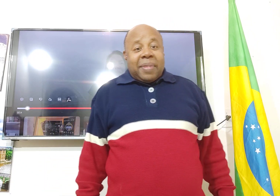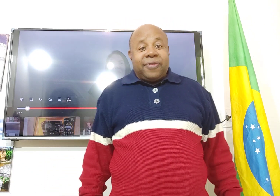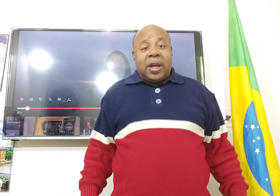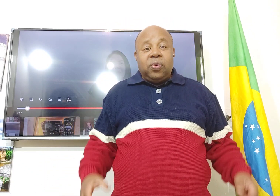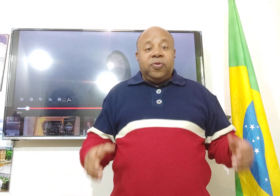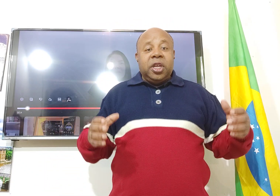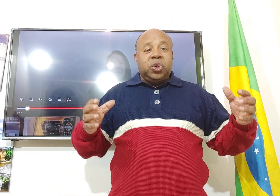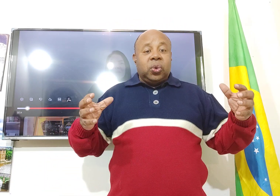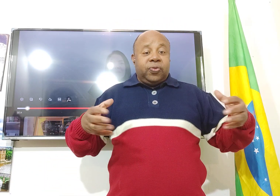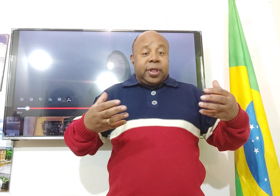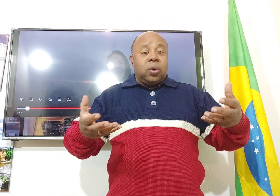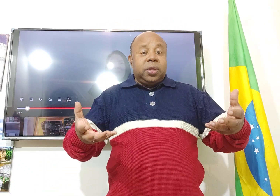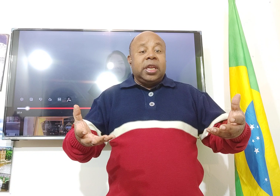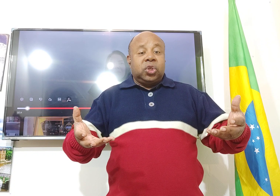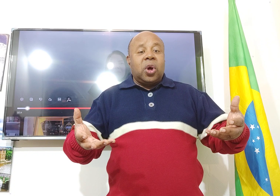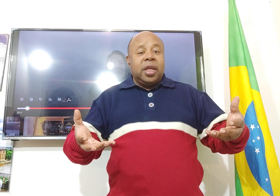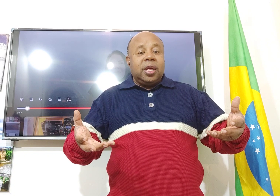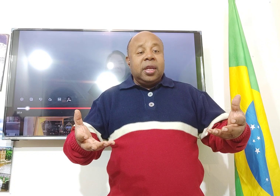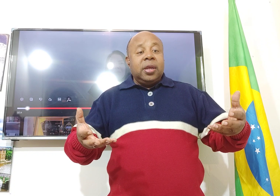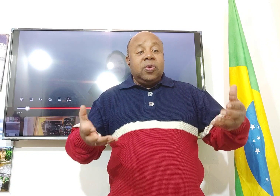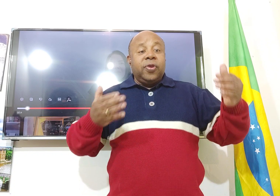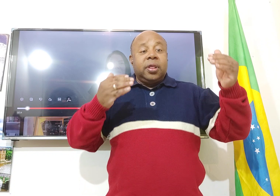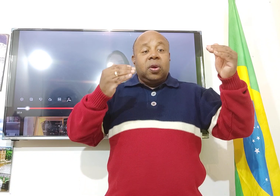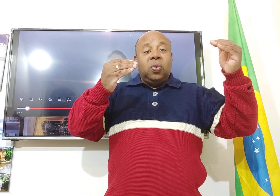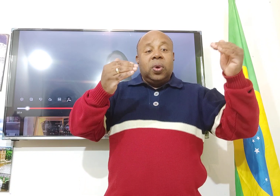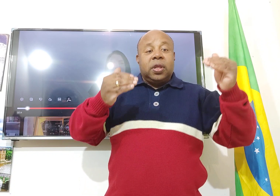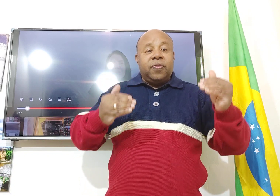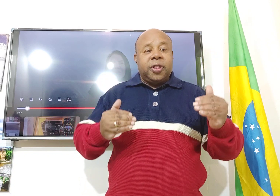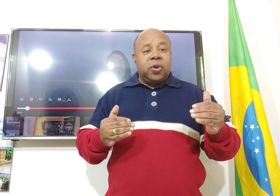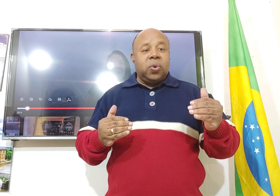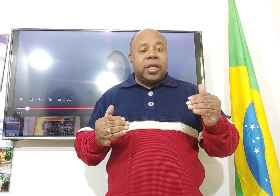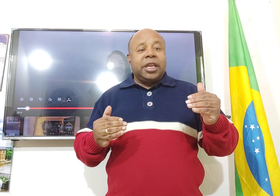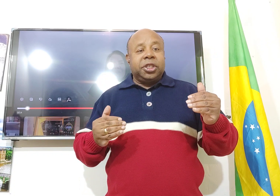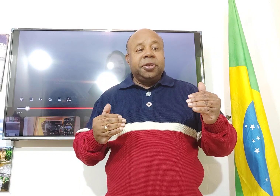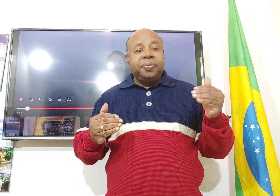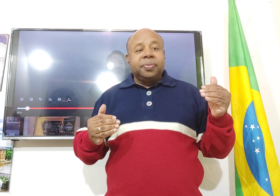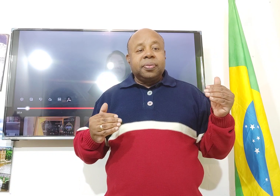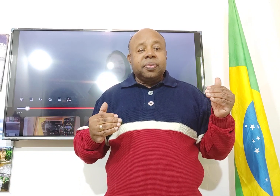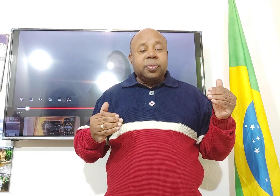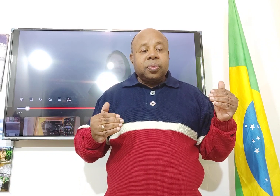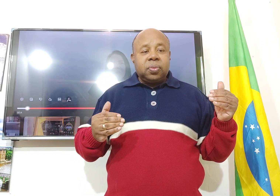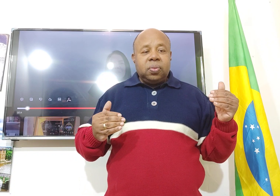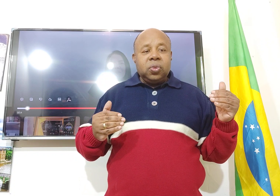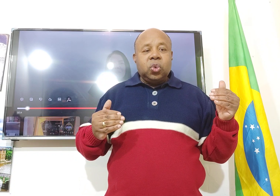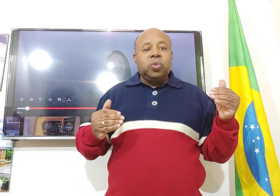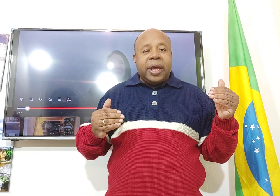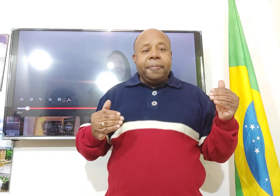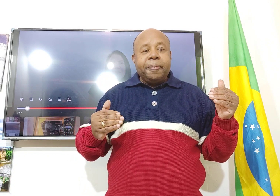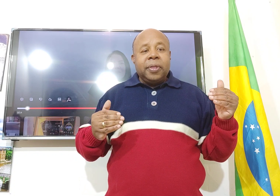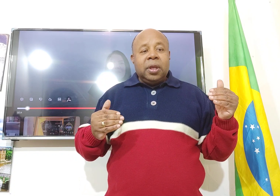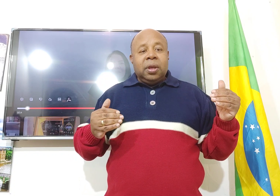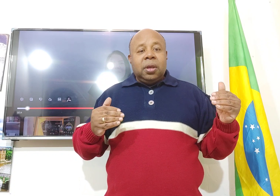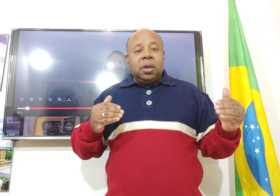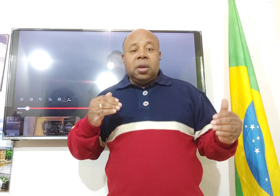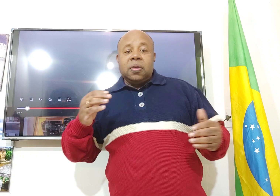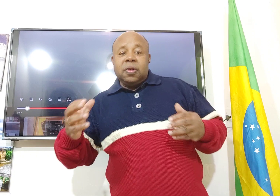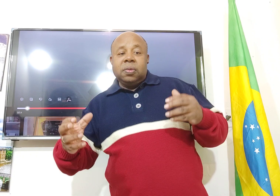Mas faz um vídeo, você contando a história, do versículo 1 até o versículo 7. Tudo bem? E nós